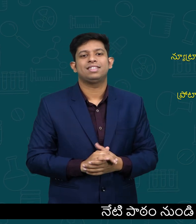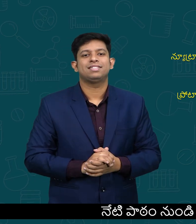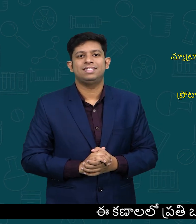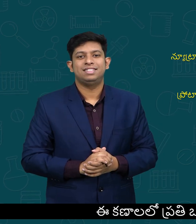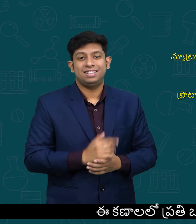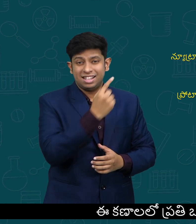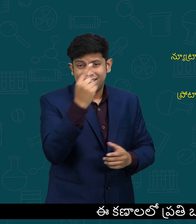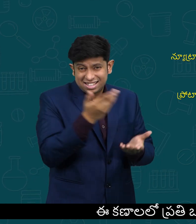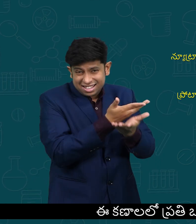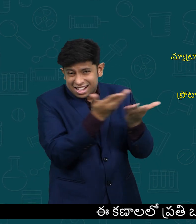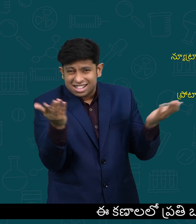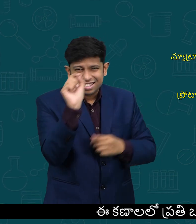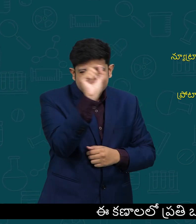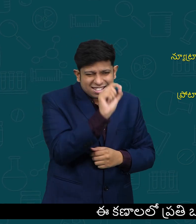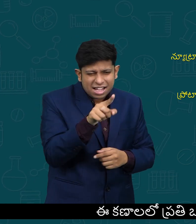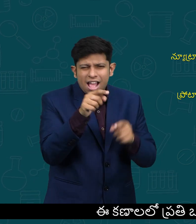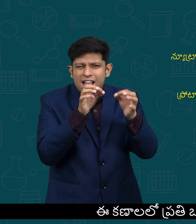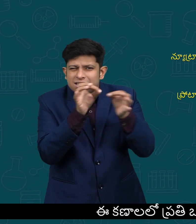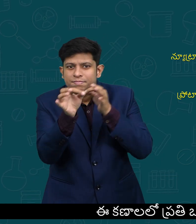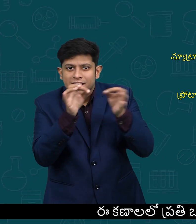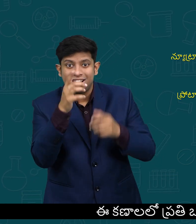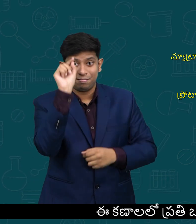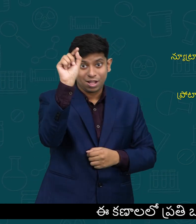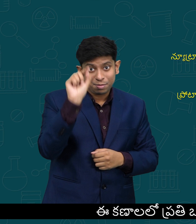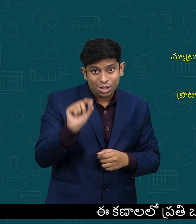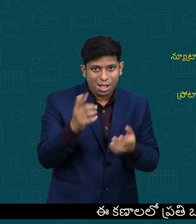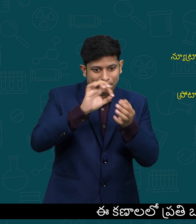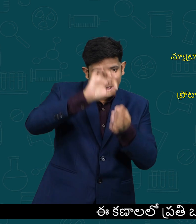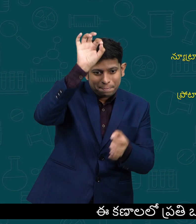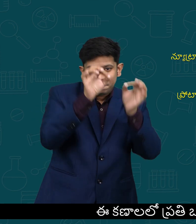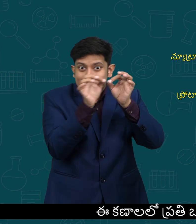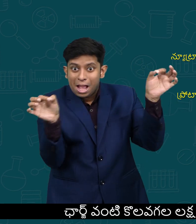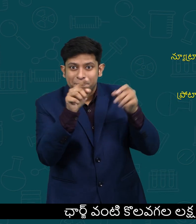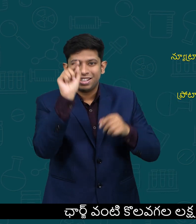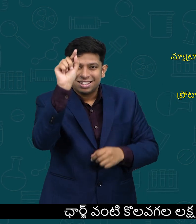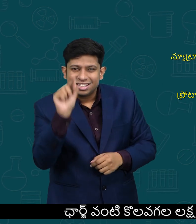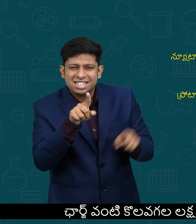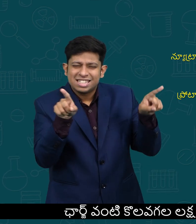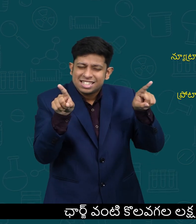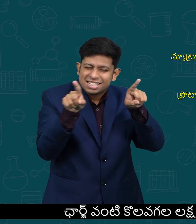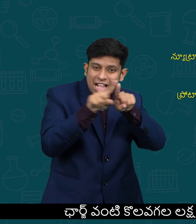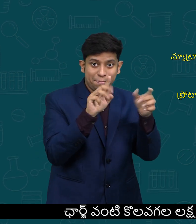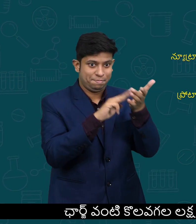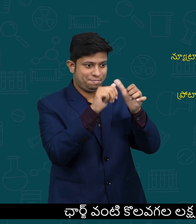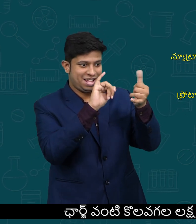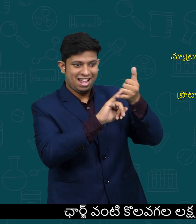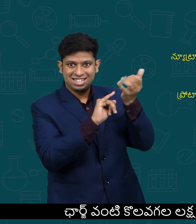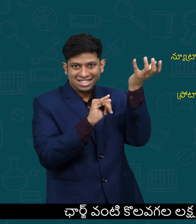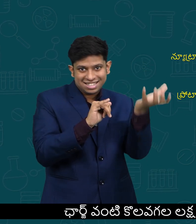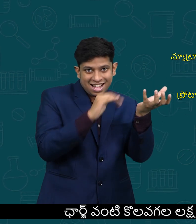ఈ కణాలలో ప్రతి ఒక్కటి ద్రవ్యరాశి మరియు ఛార్జ్ వంటి కొలవగల లక్షణాల